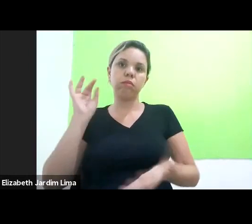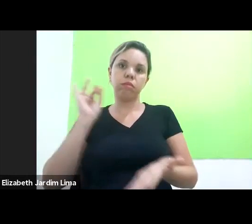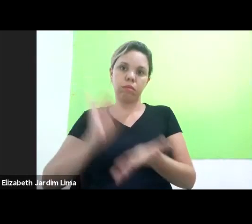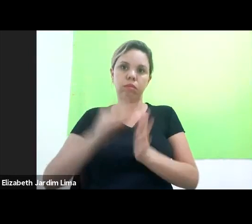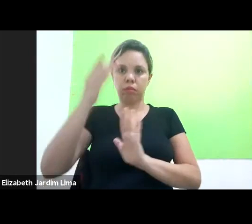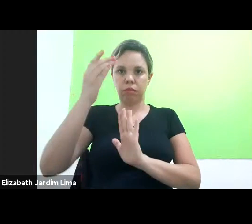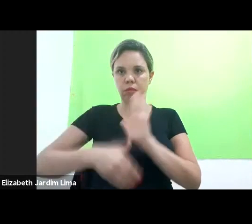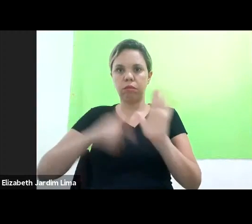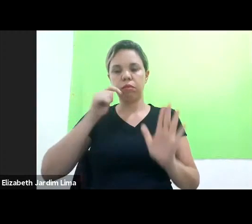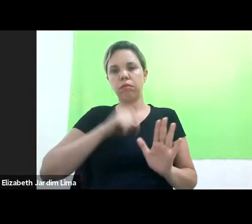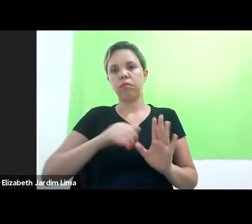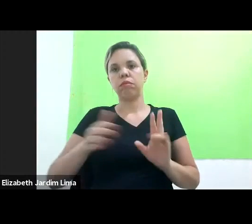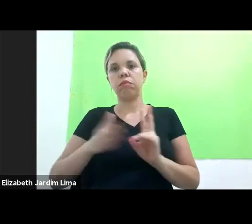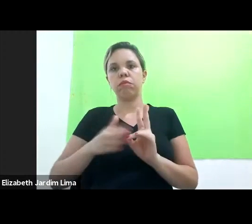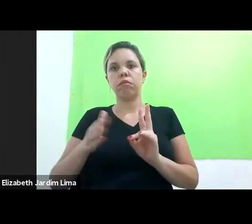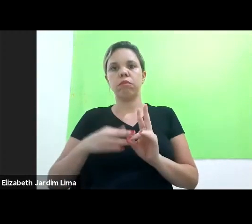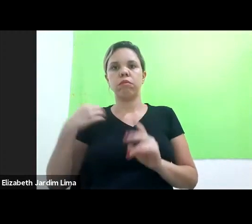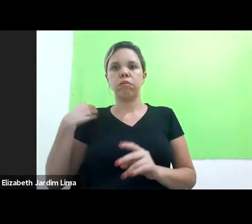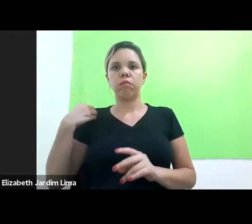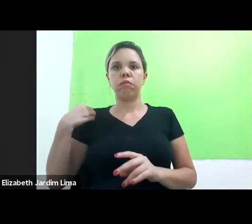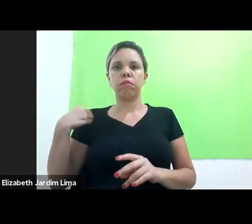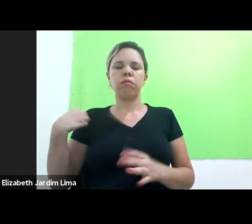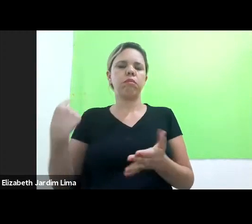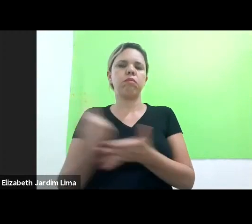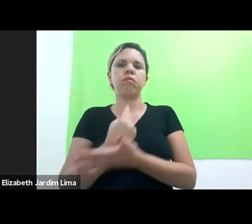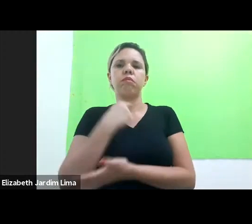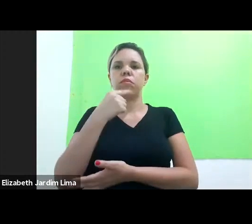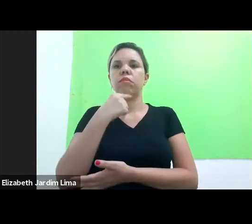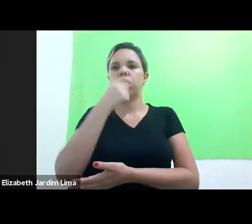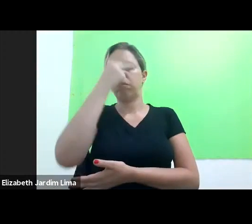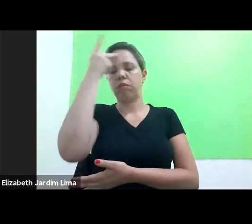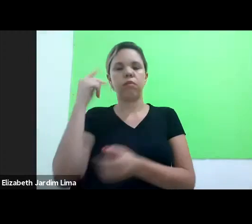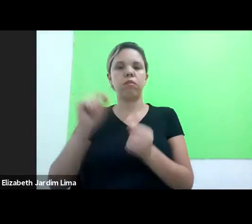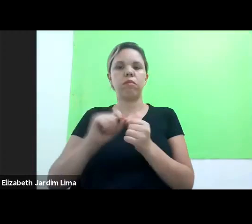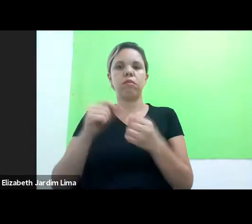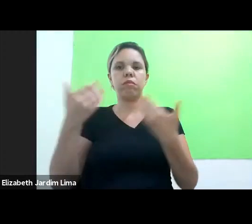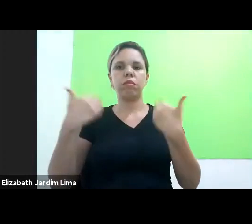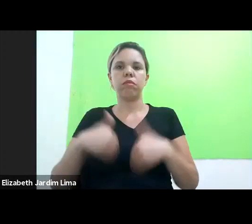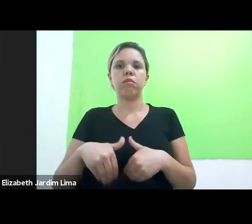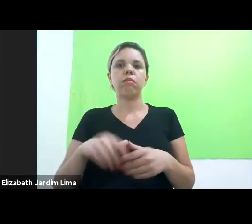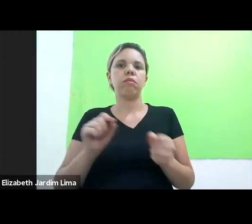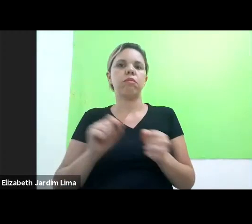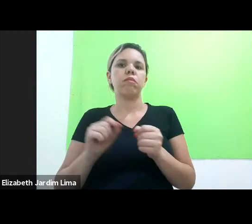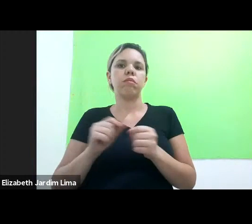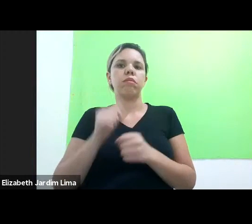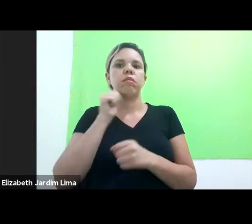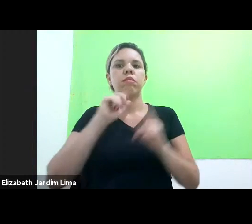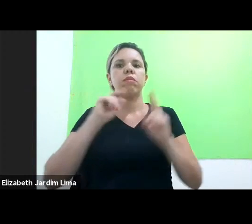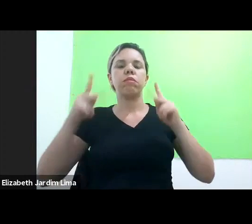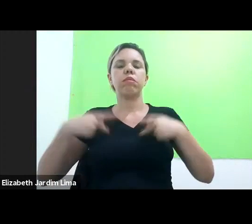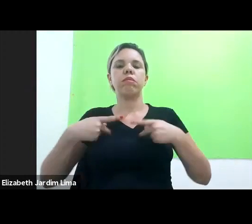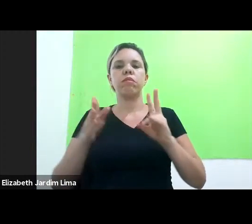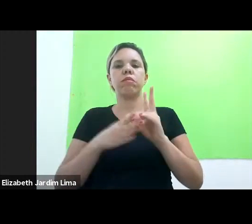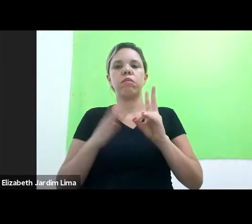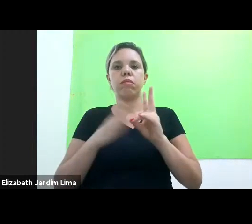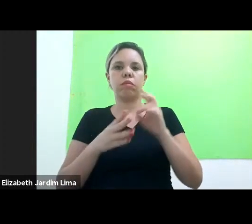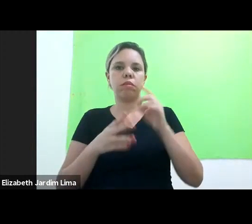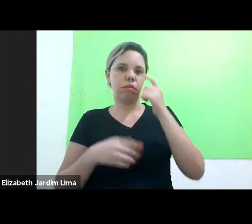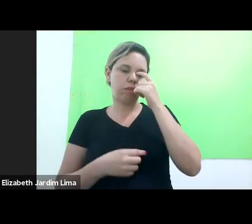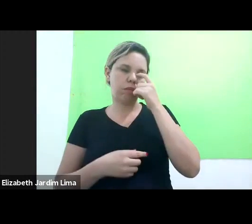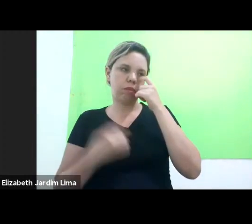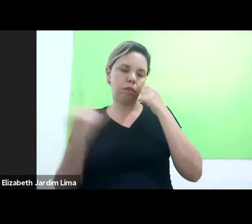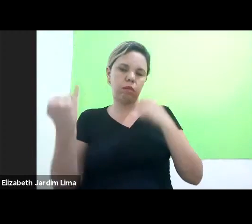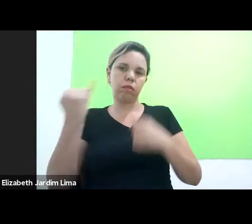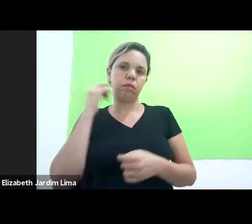mulher indígena, né? Geralmente uma pergunta que muitos me fazem: o que te faz ser uma mulher indígena? E é